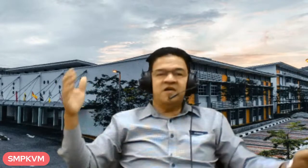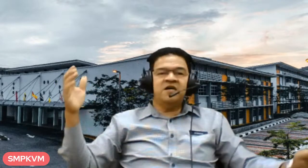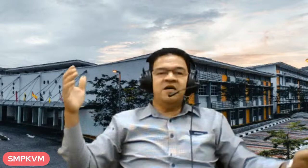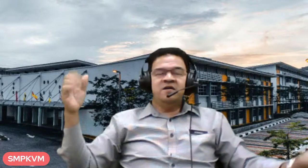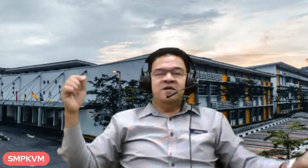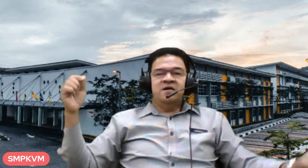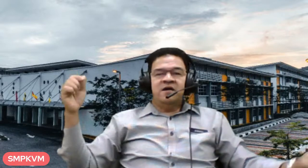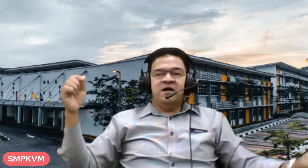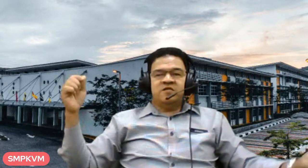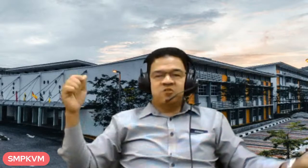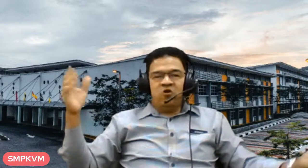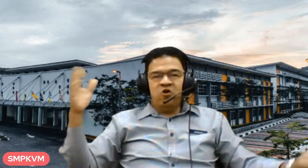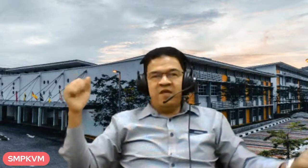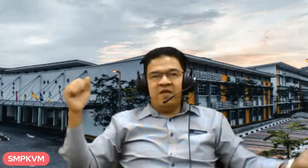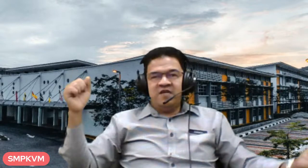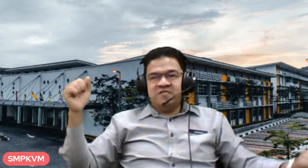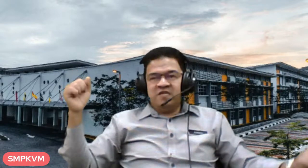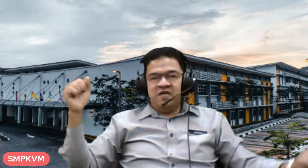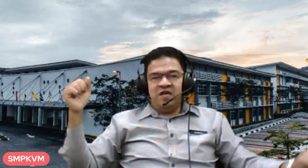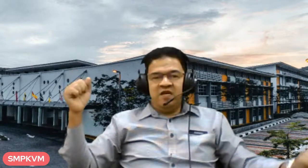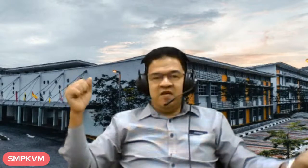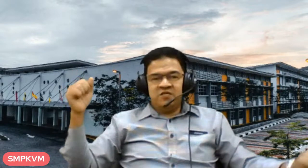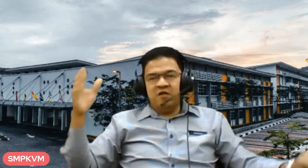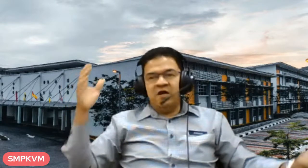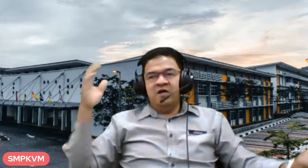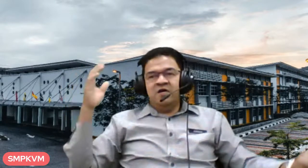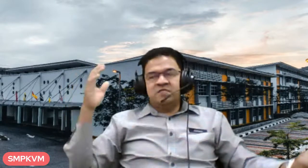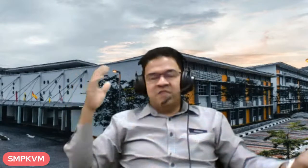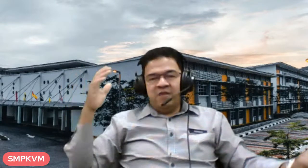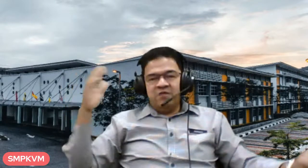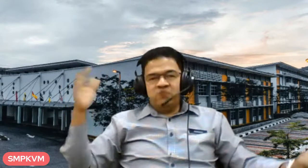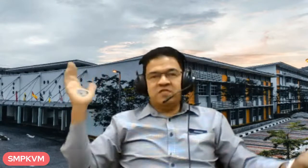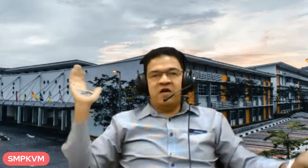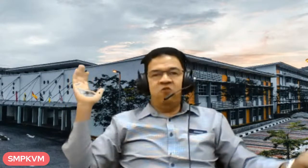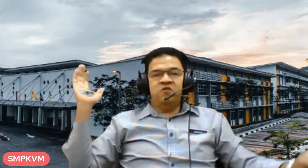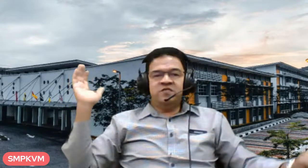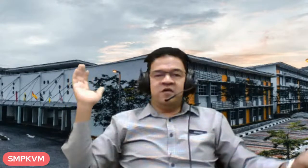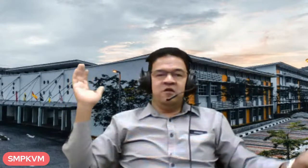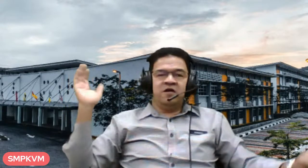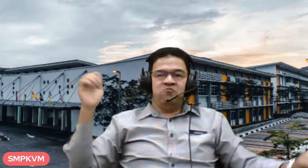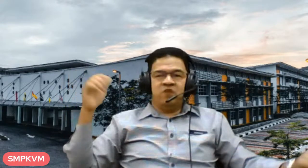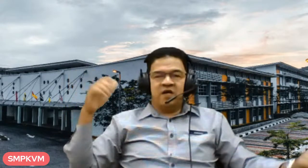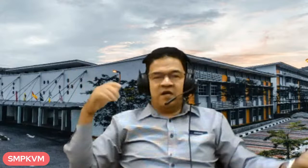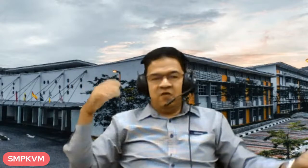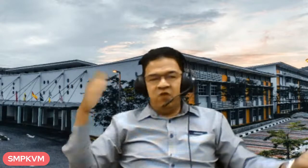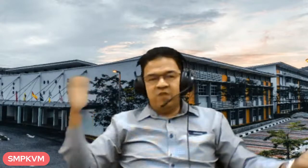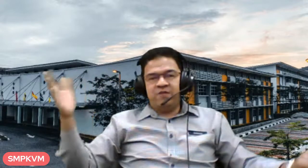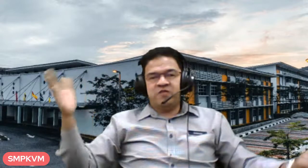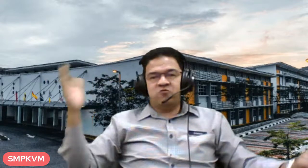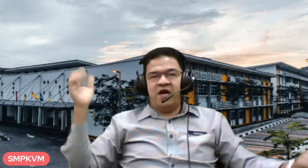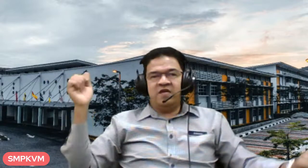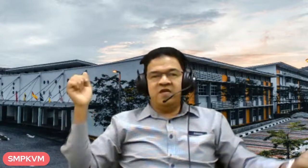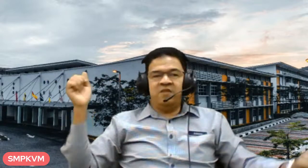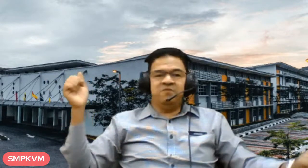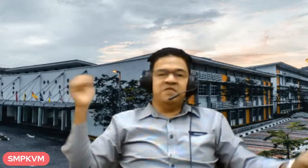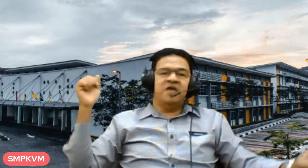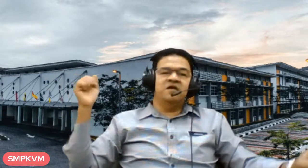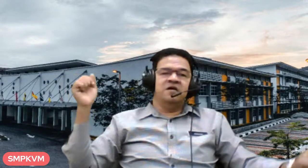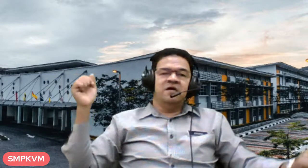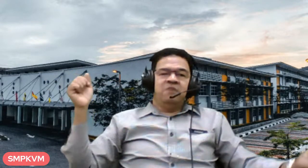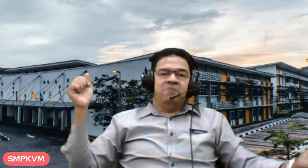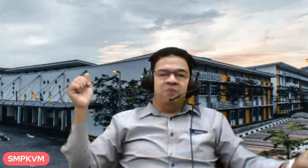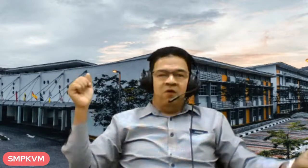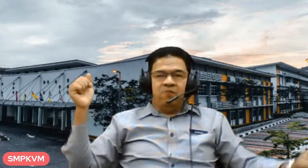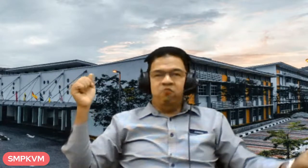gembira Surono belajar disini dan Insyaallah selama dua tahun syaa Allah kamu akan keluar di prasekolah ini dan